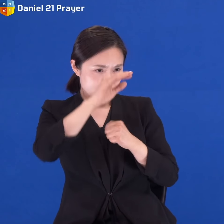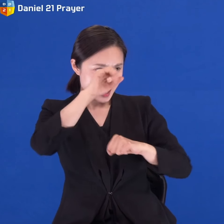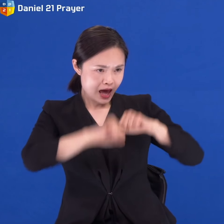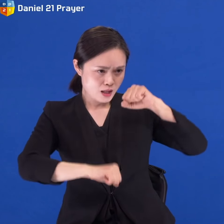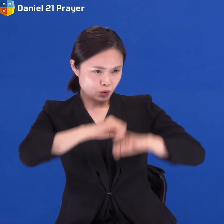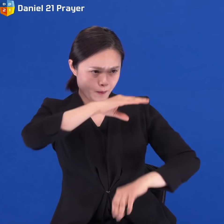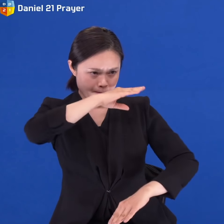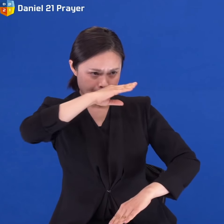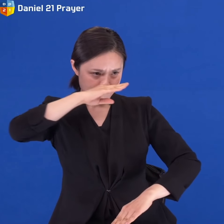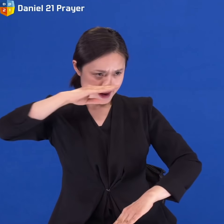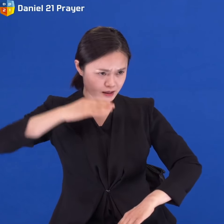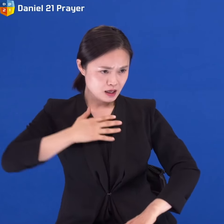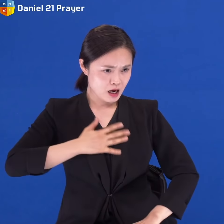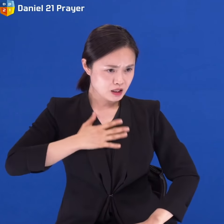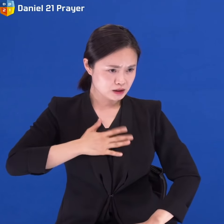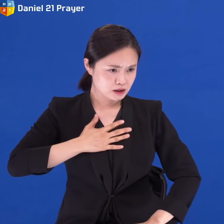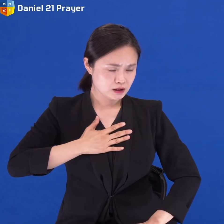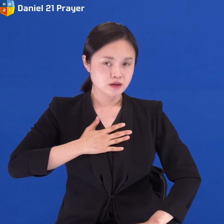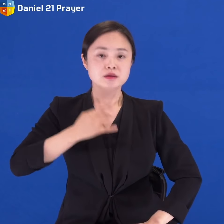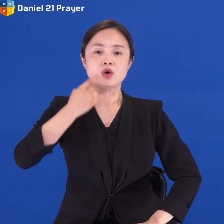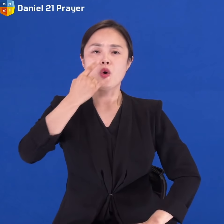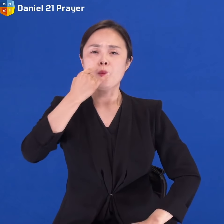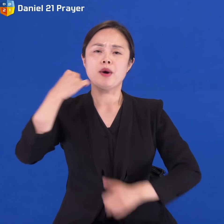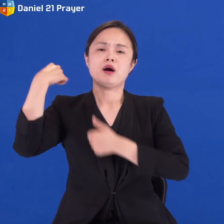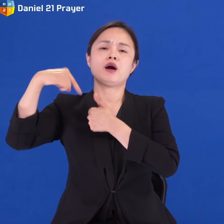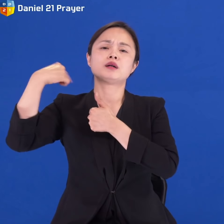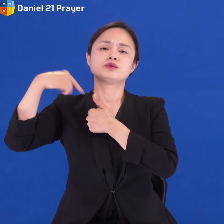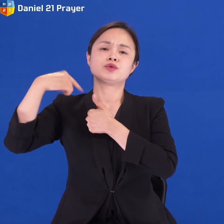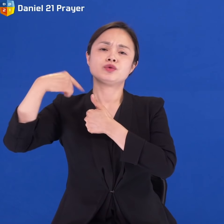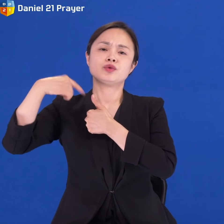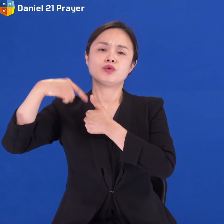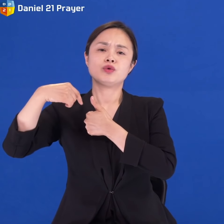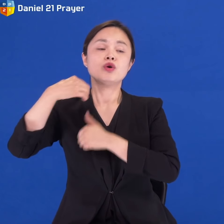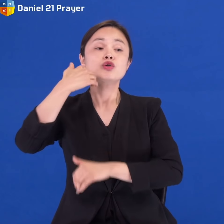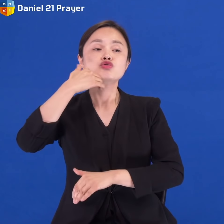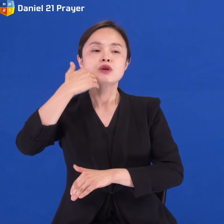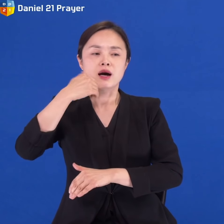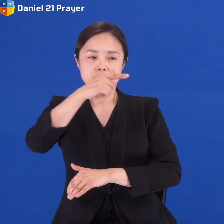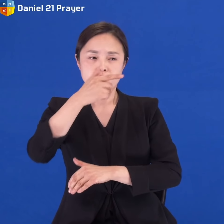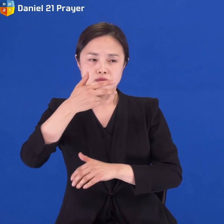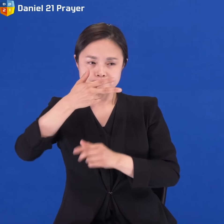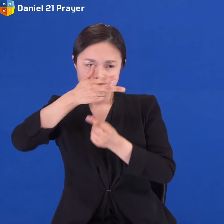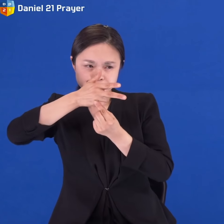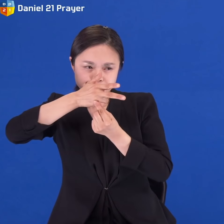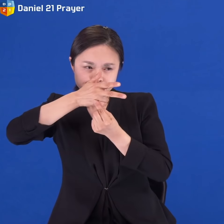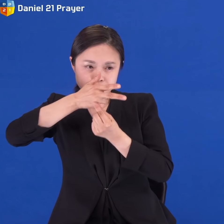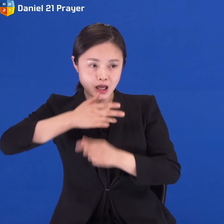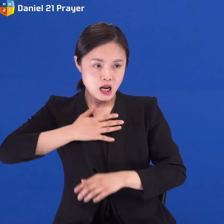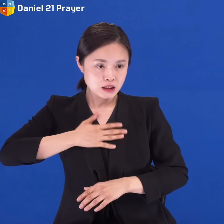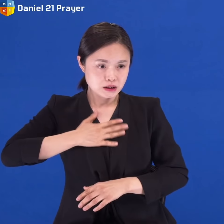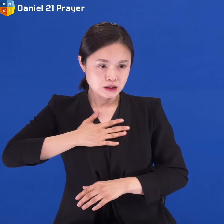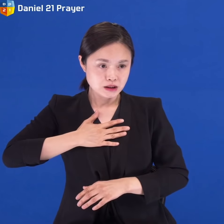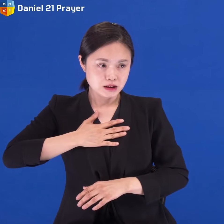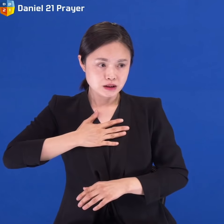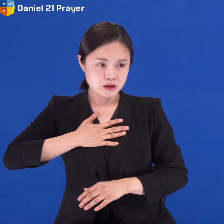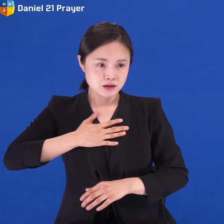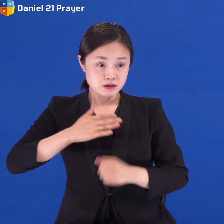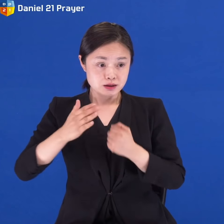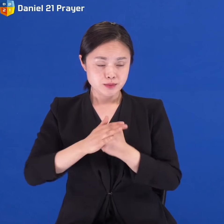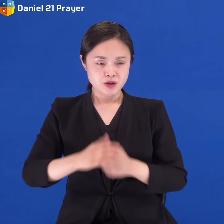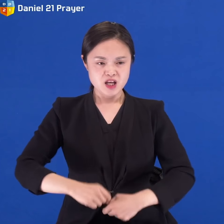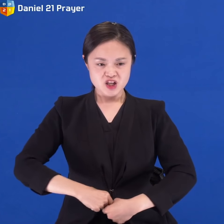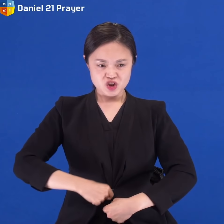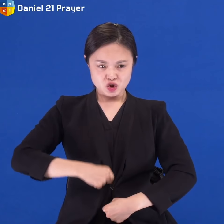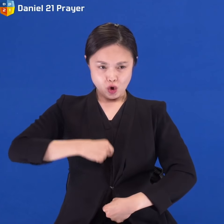저희 형제들을 가리키는 지침서였습니다. 누가 본다. 옆집에 흙도 발에 묻혀오지 마라. 발바닥에. 아무도